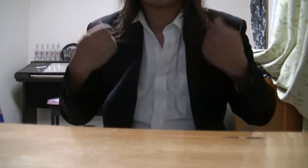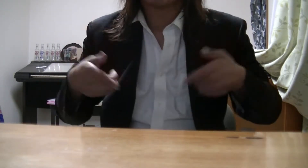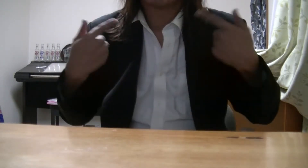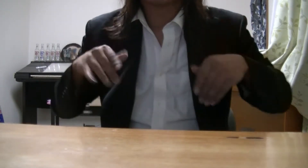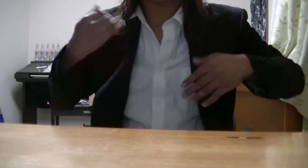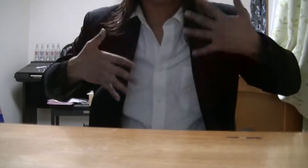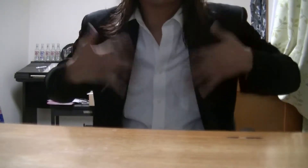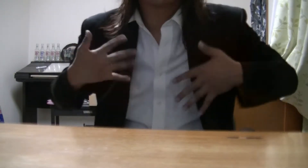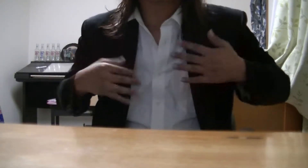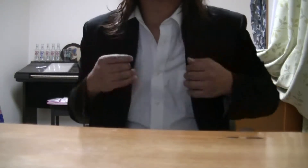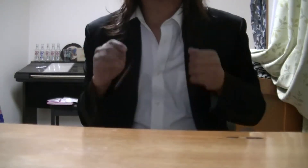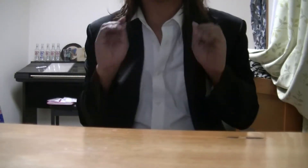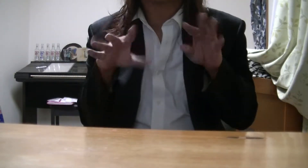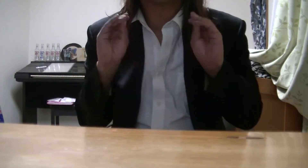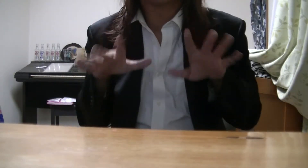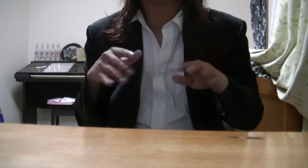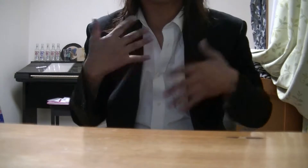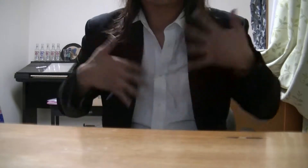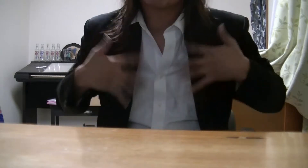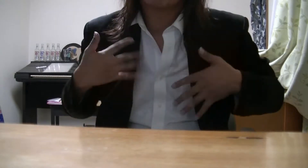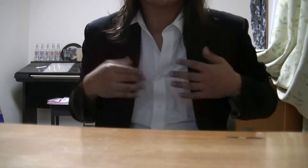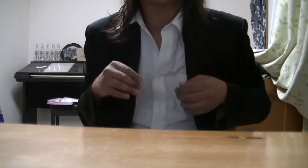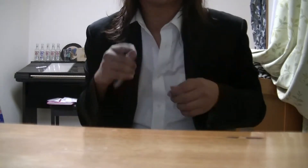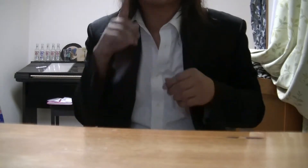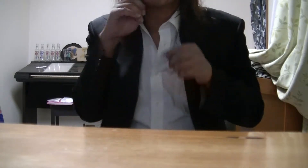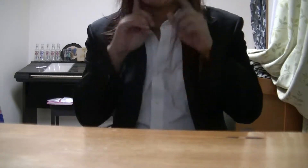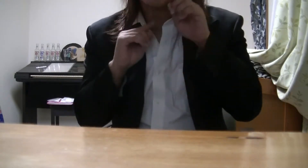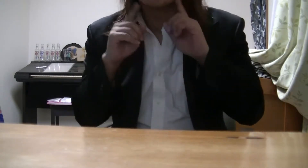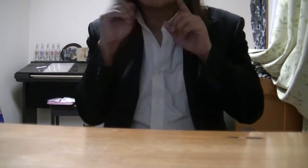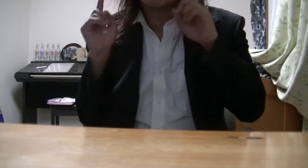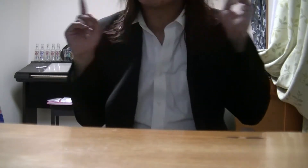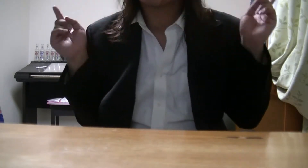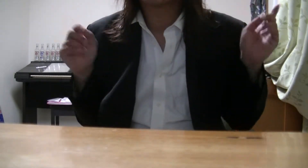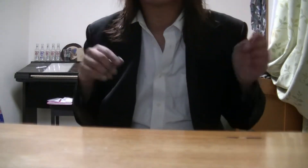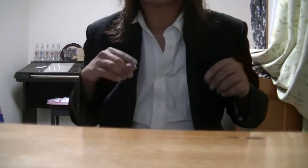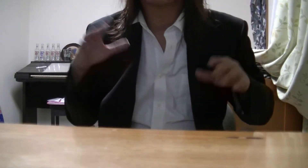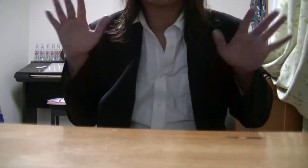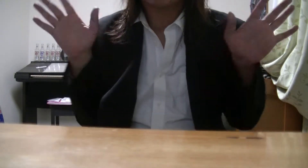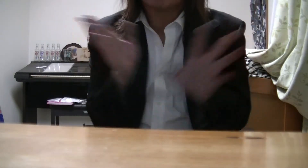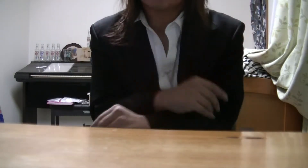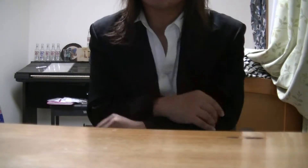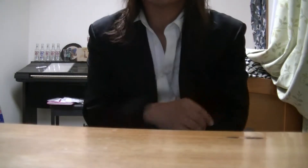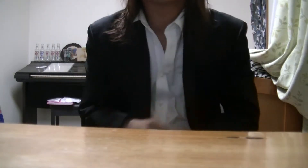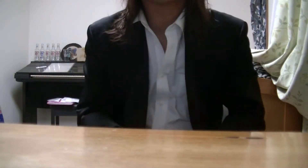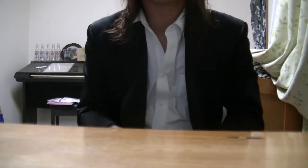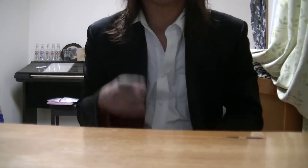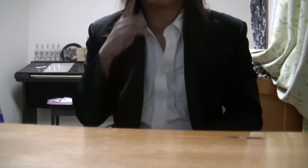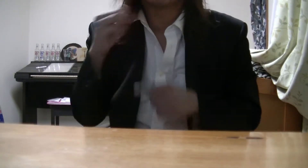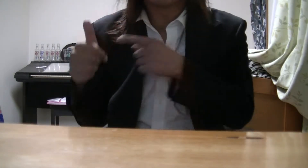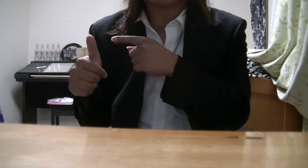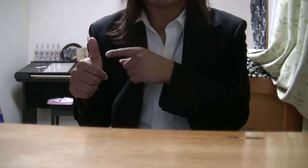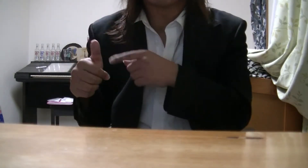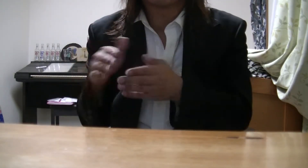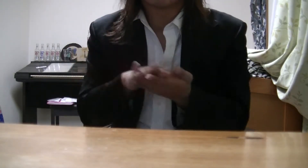ですよ。お母さん暗くなってるのほとんど見ないです。お父さんが亡くなった時は悲しんでました